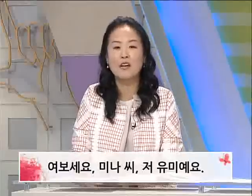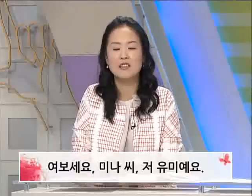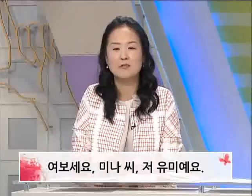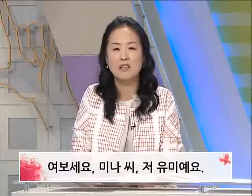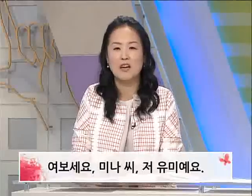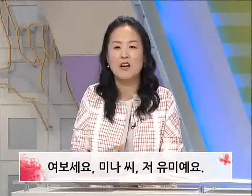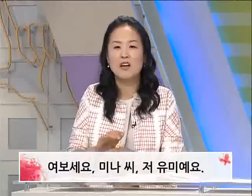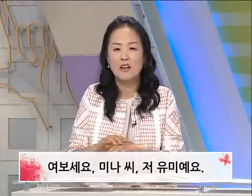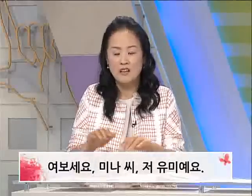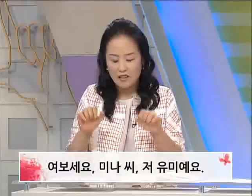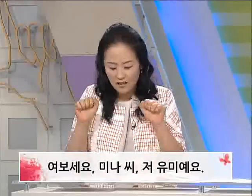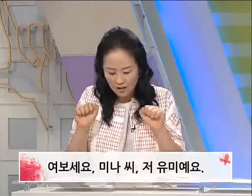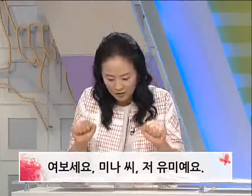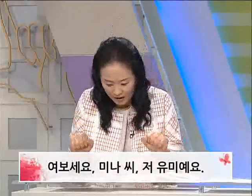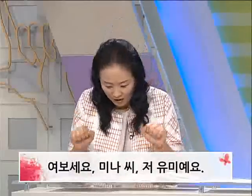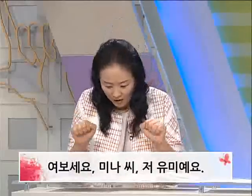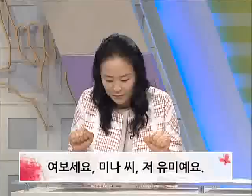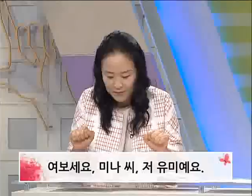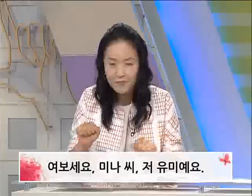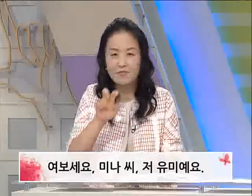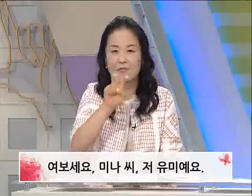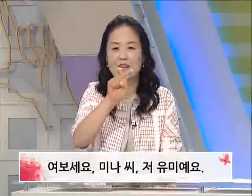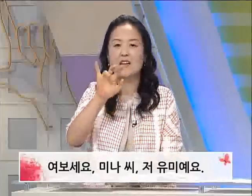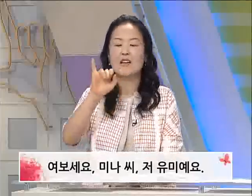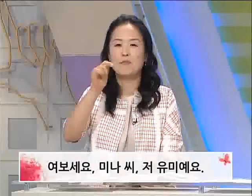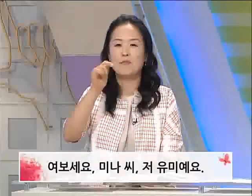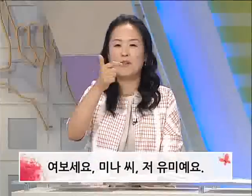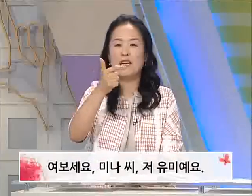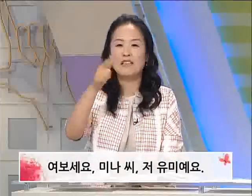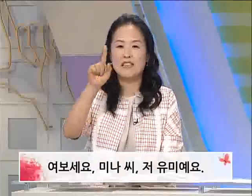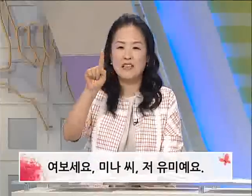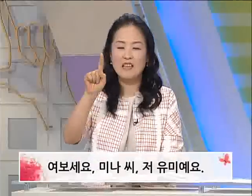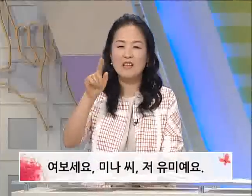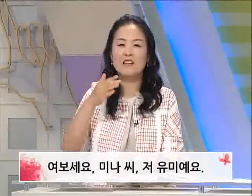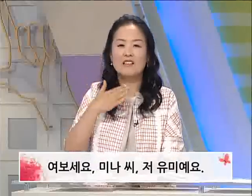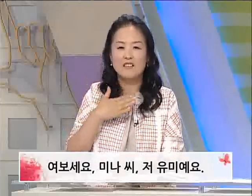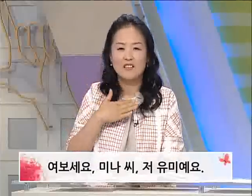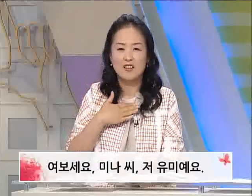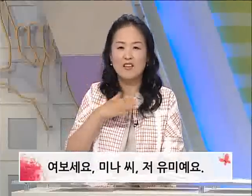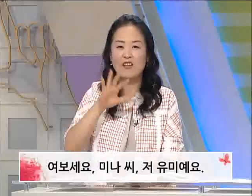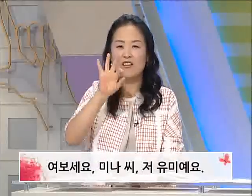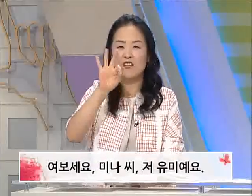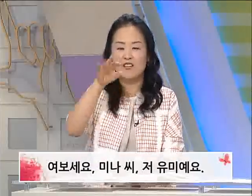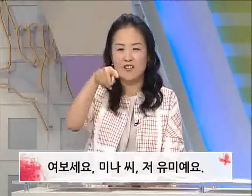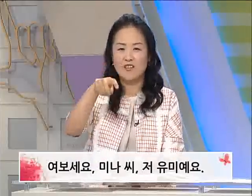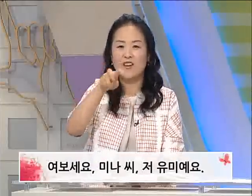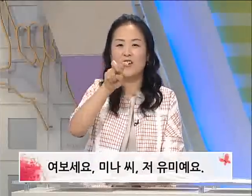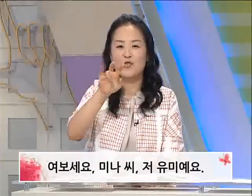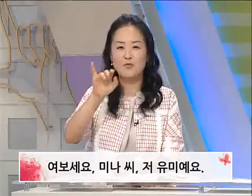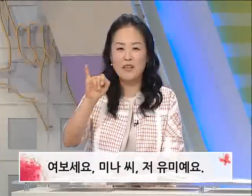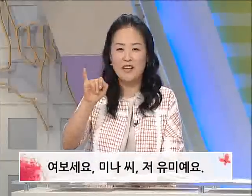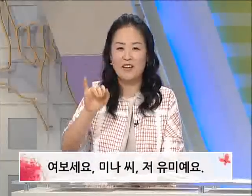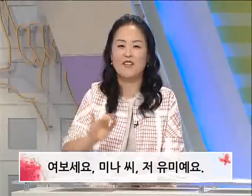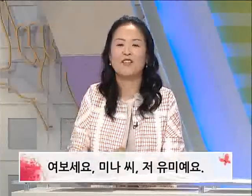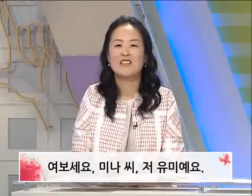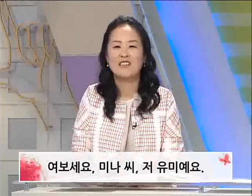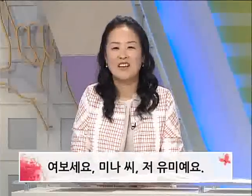하겠습니다. 여보세요. 미나씨. 저 유미예요. 자,